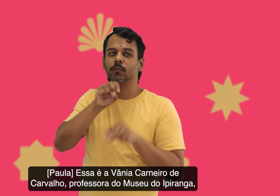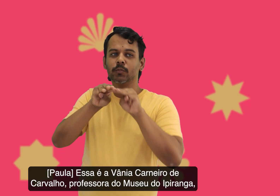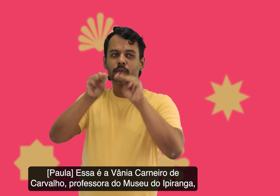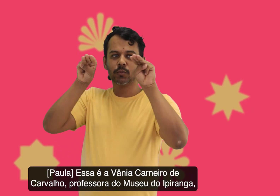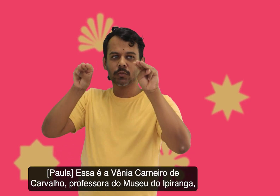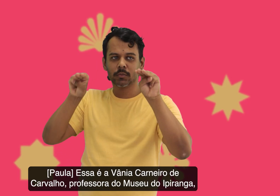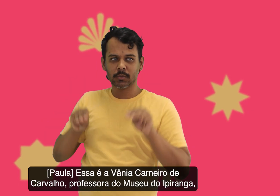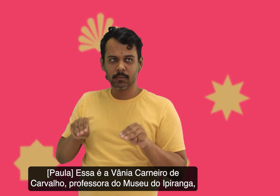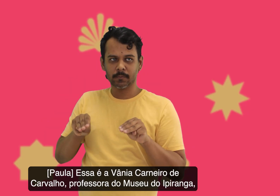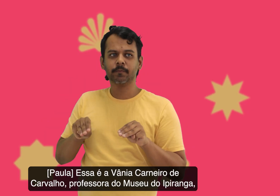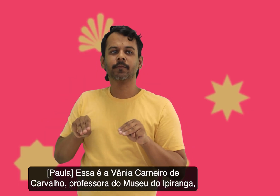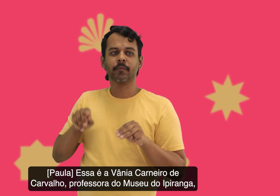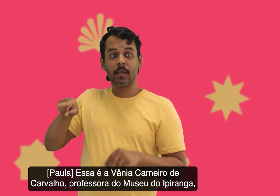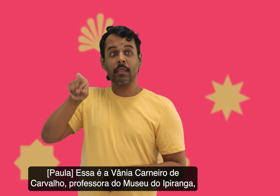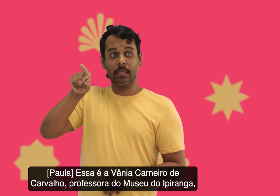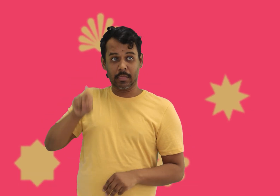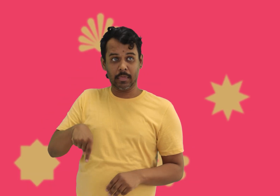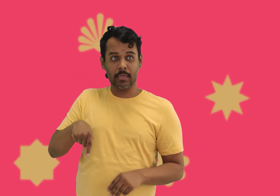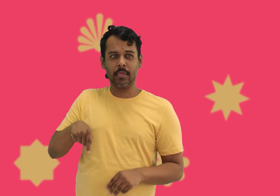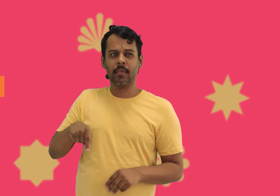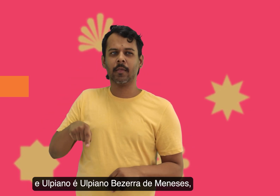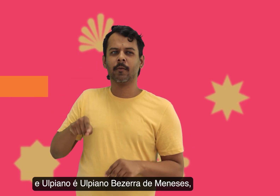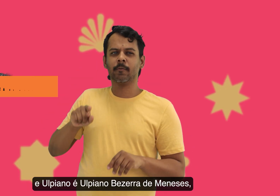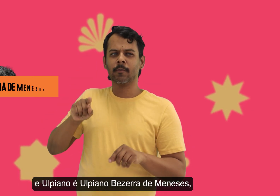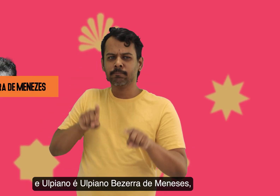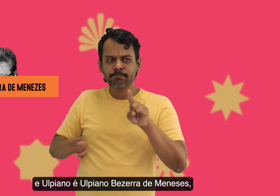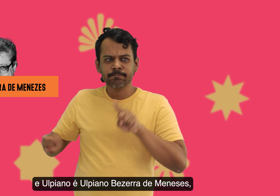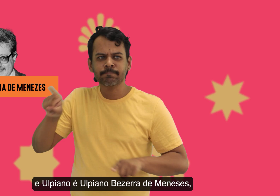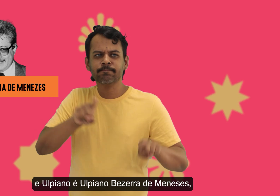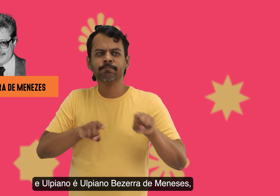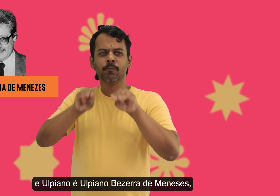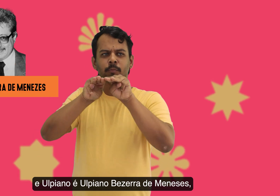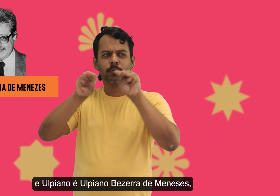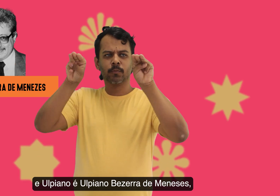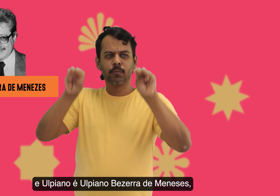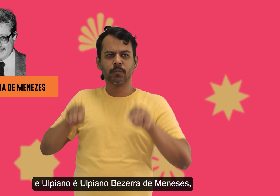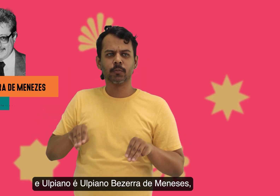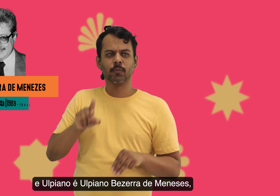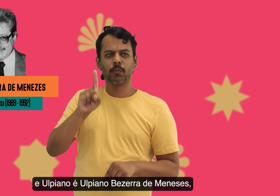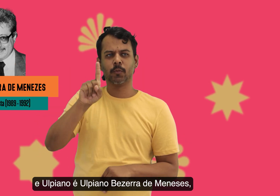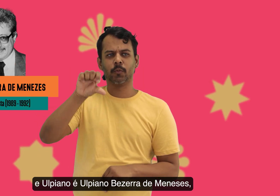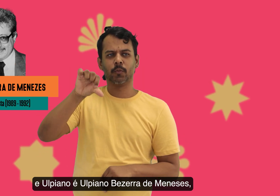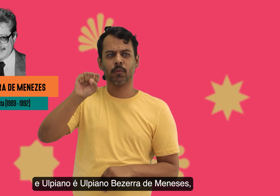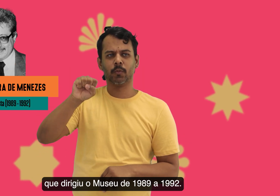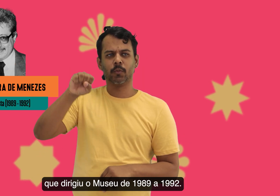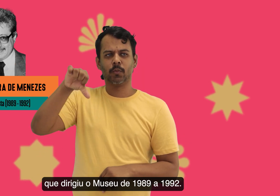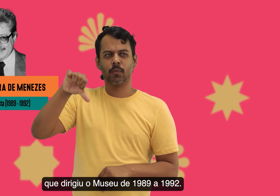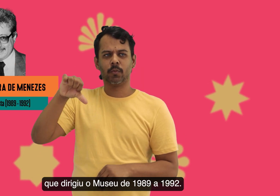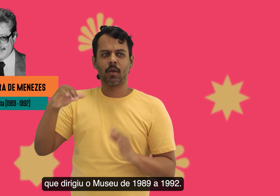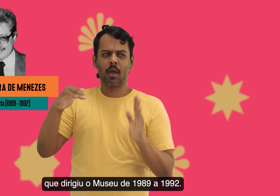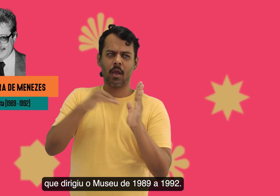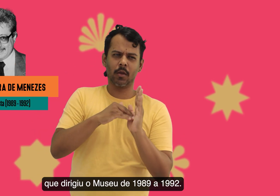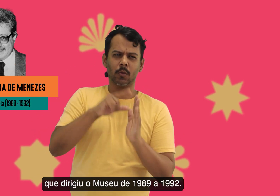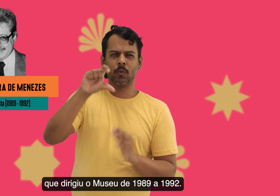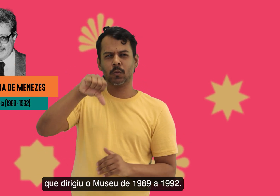de Carvalho, professora do Museu do Ipiranga. E o piano é o Ulpiano Bezerra de Menezes, que dirigiu o museu